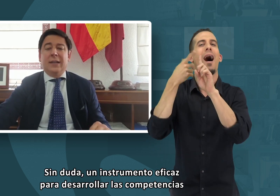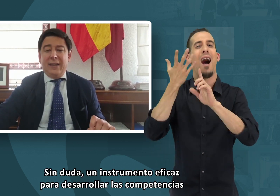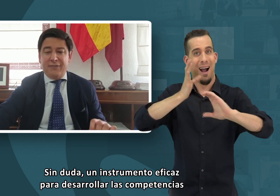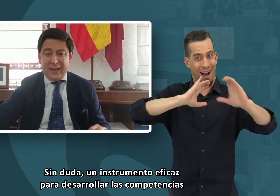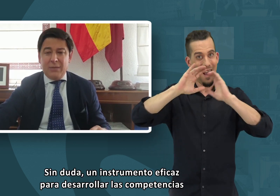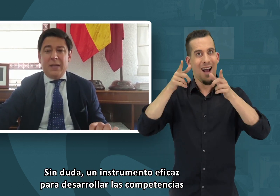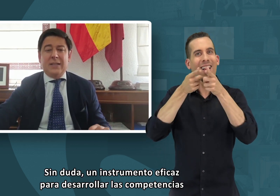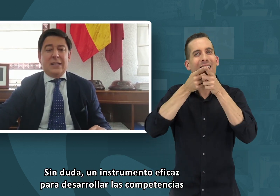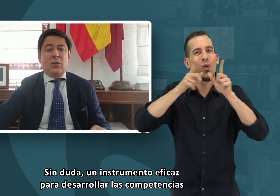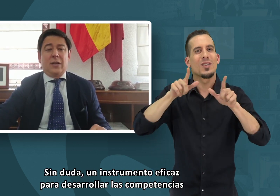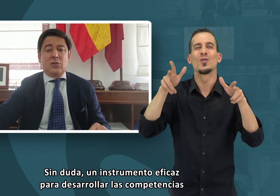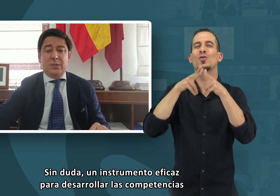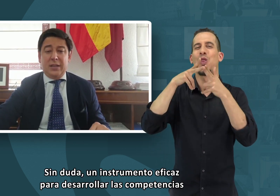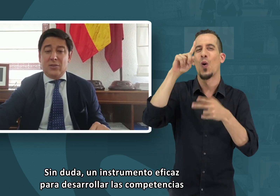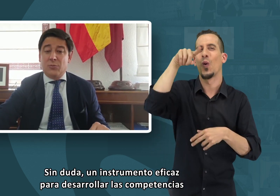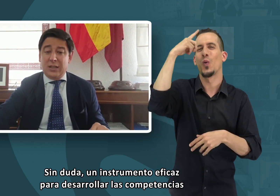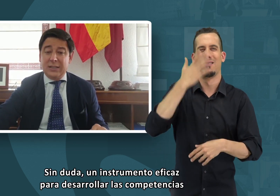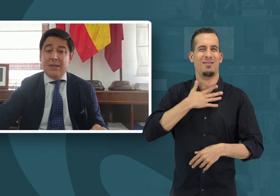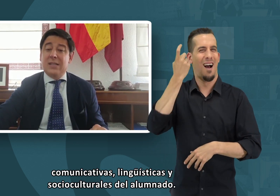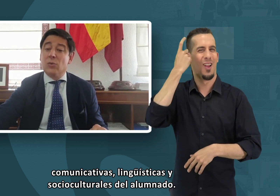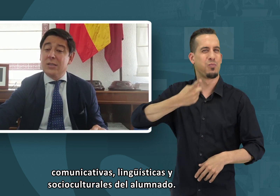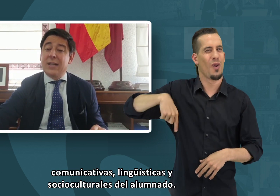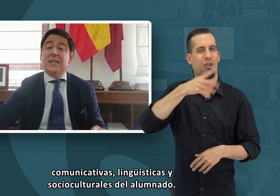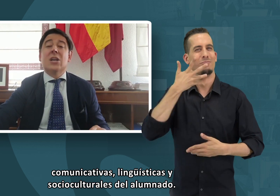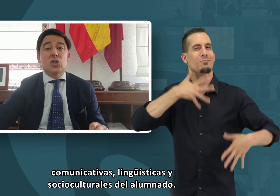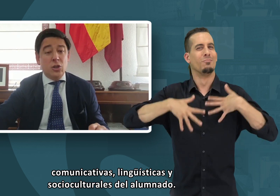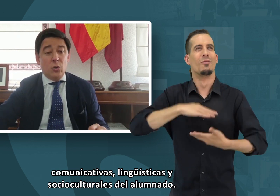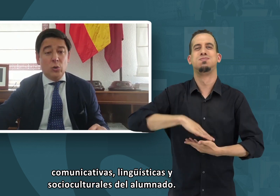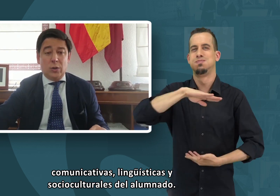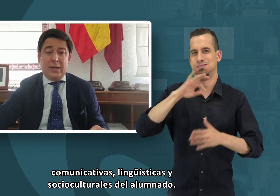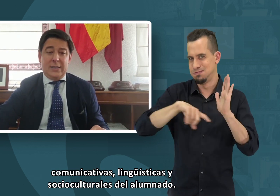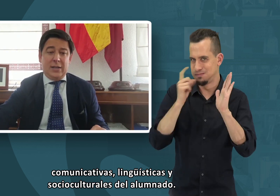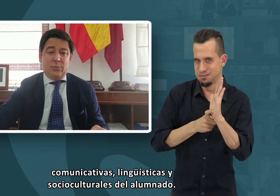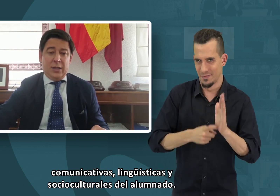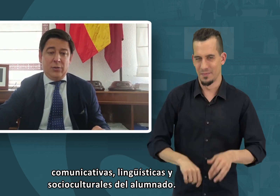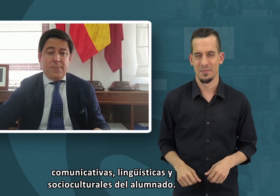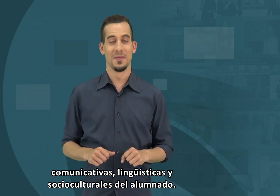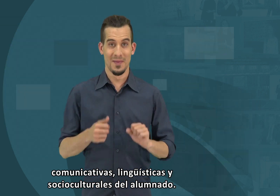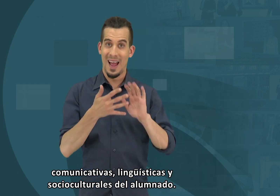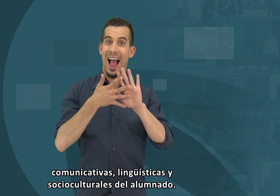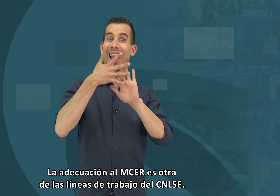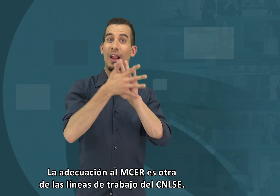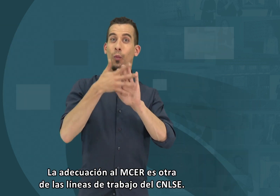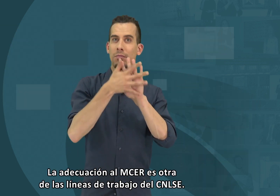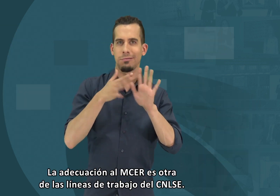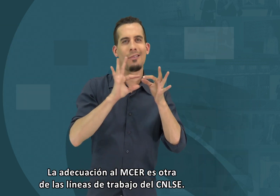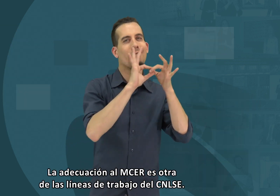instrumento eficaz para el desarrollo de las competencias comunicativas, lingüísticas, socioculturales del alumnado.